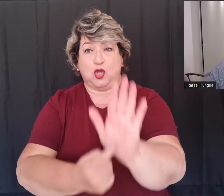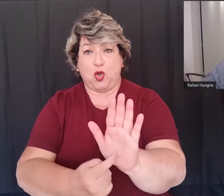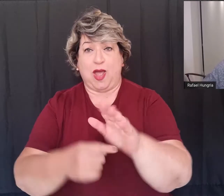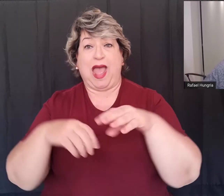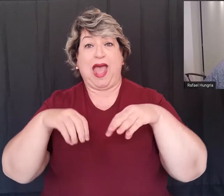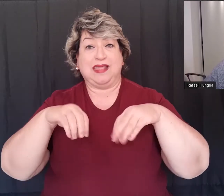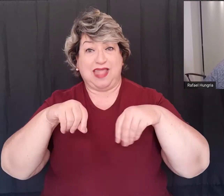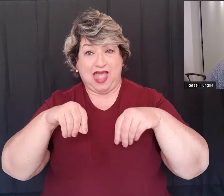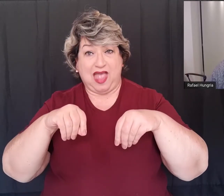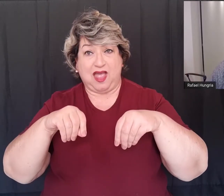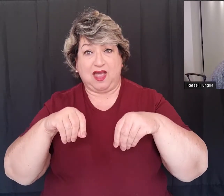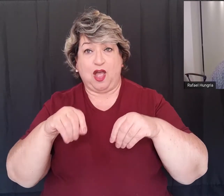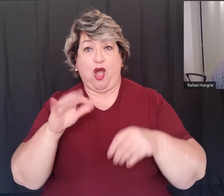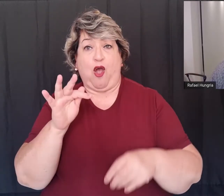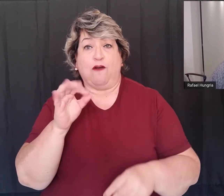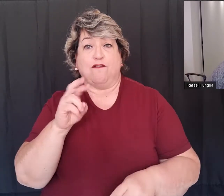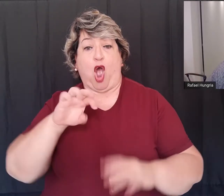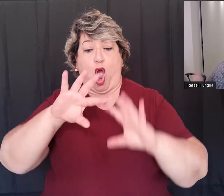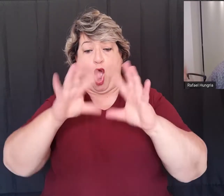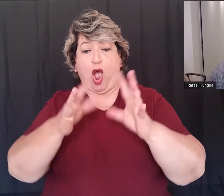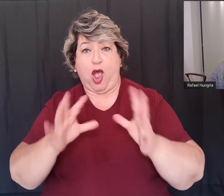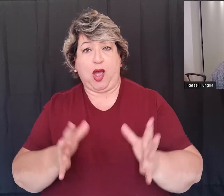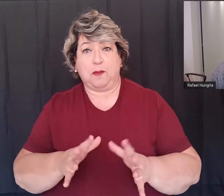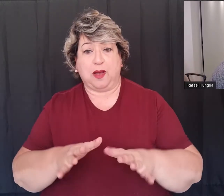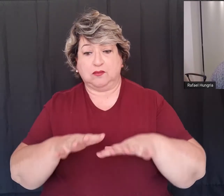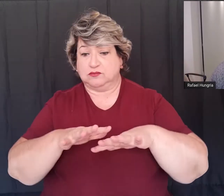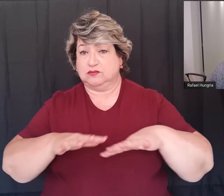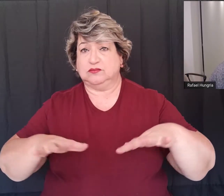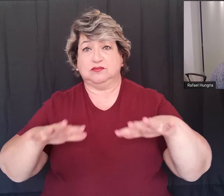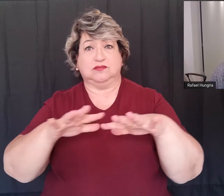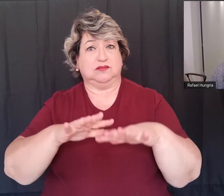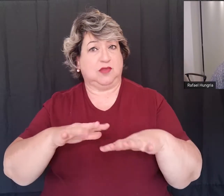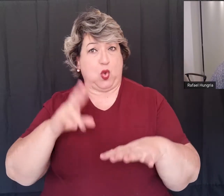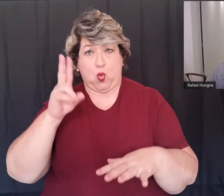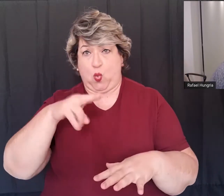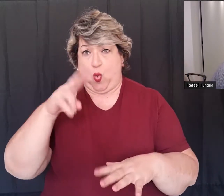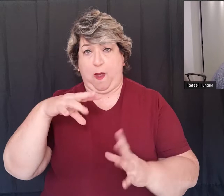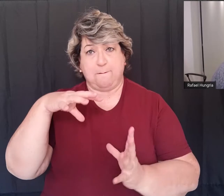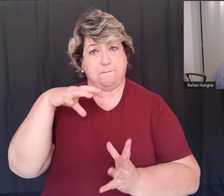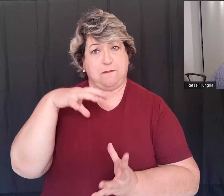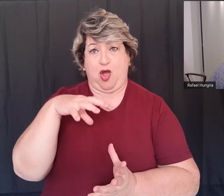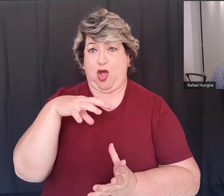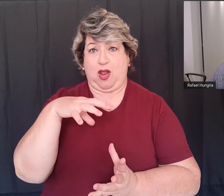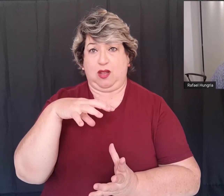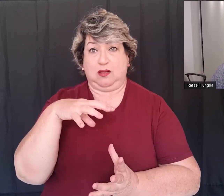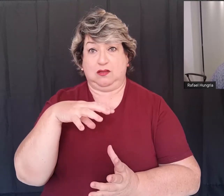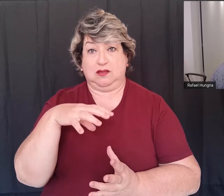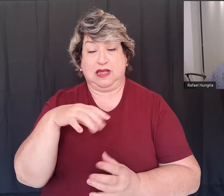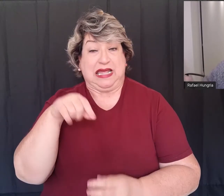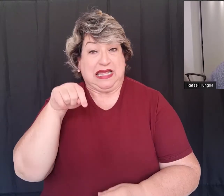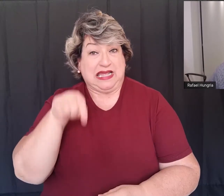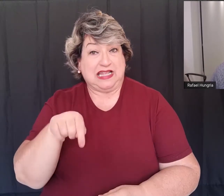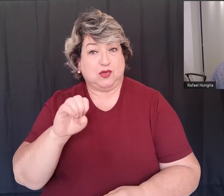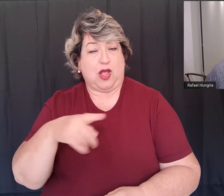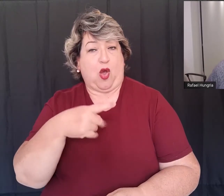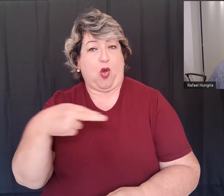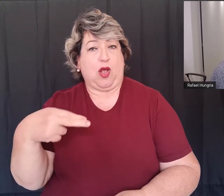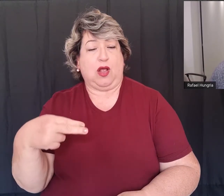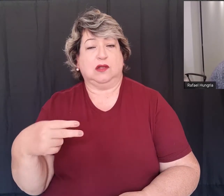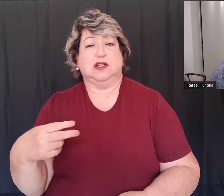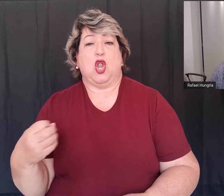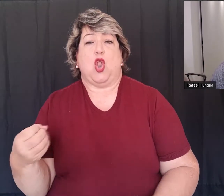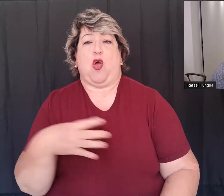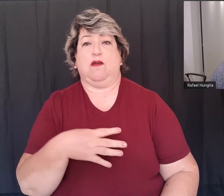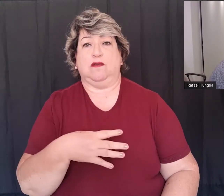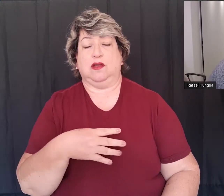elite mundial, há 500 anos atrás, inventou esta teoria da Terra como sendo um globo. É apenas uma teoria. Não